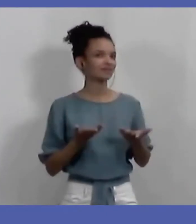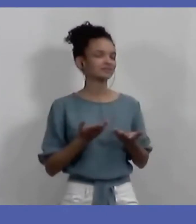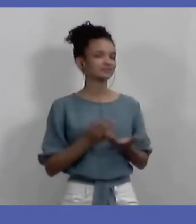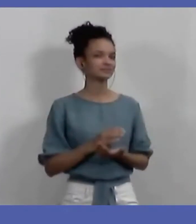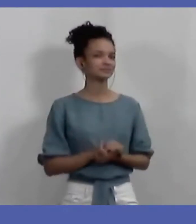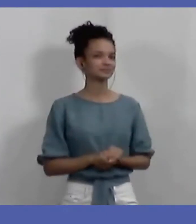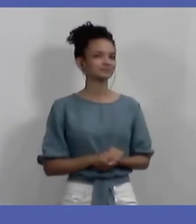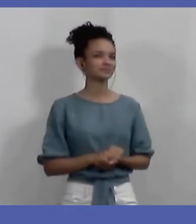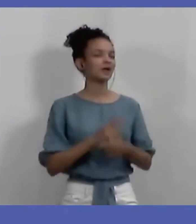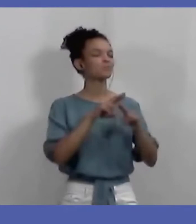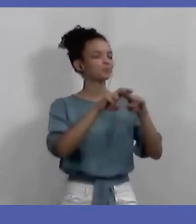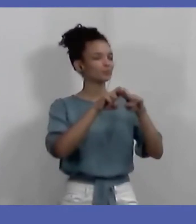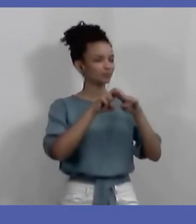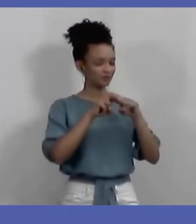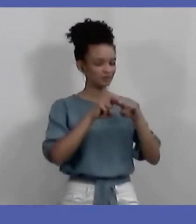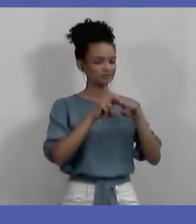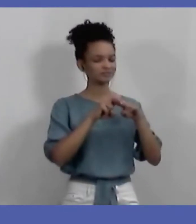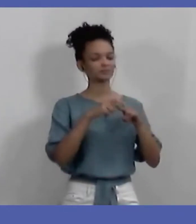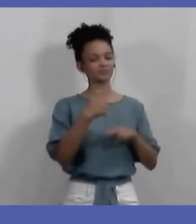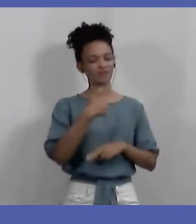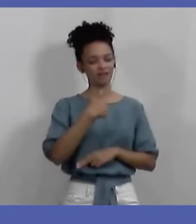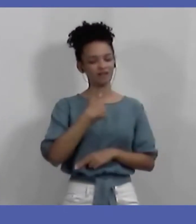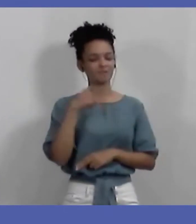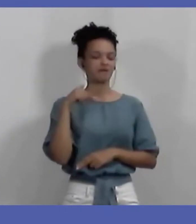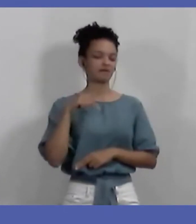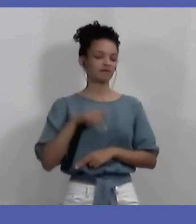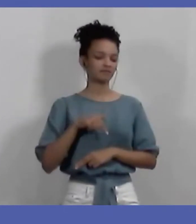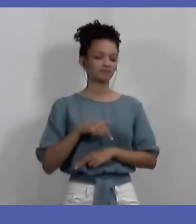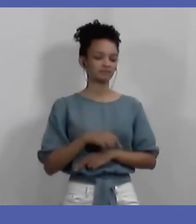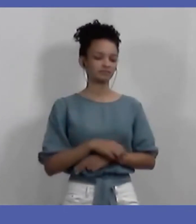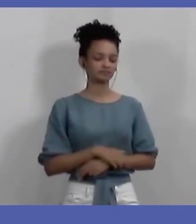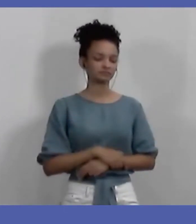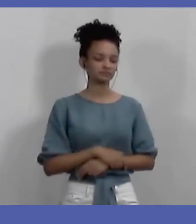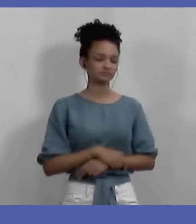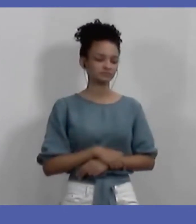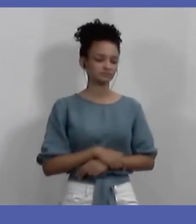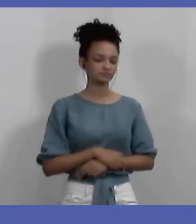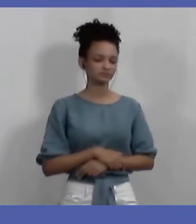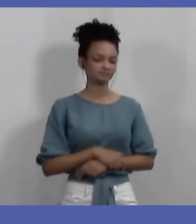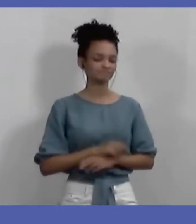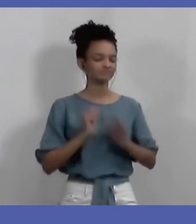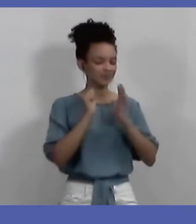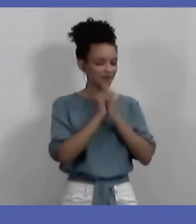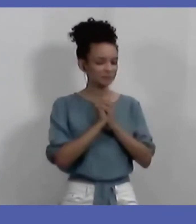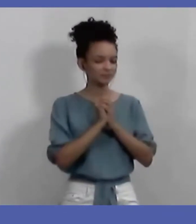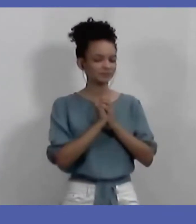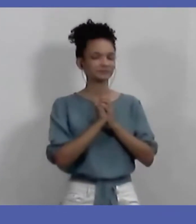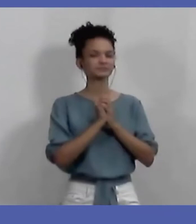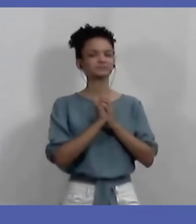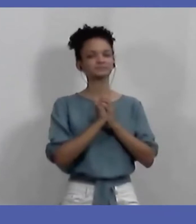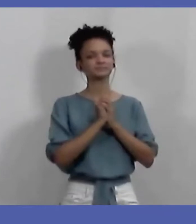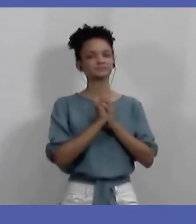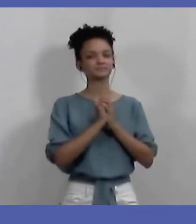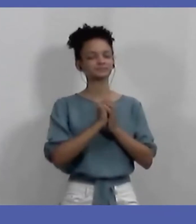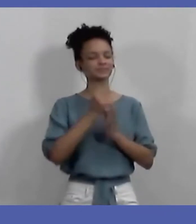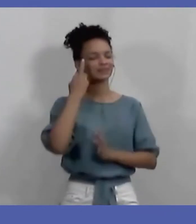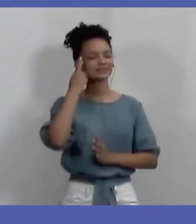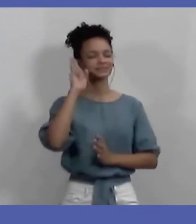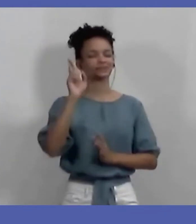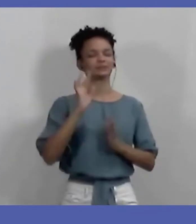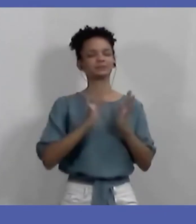É para isso é que eu vim. Amém? Ó Senhor